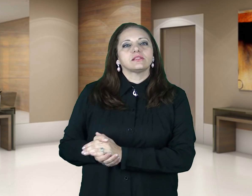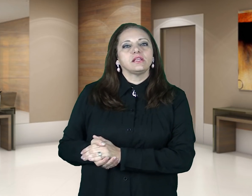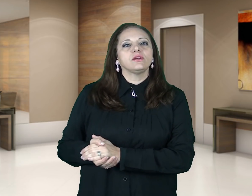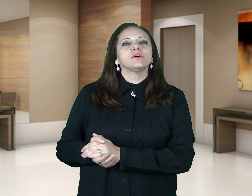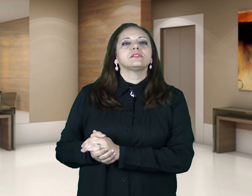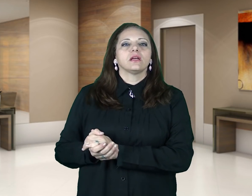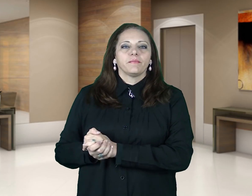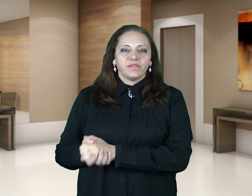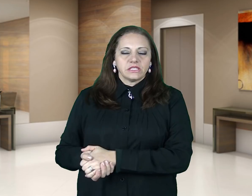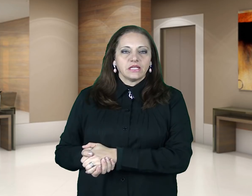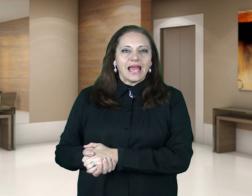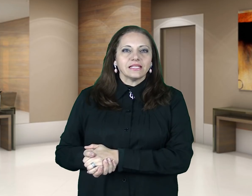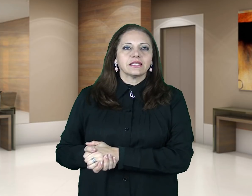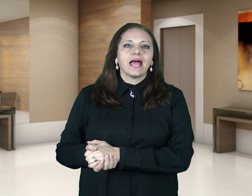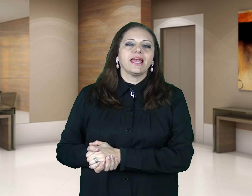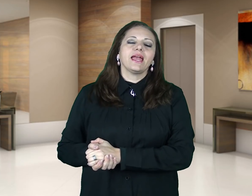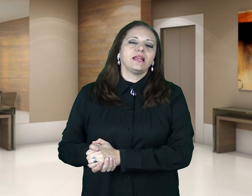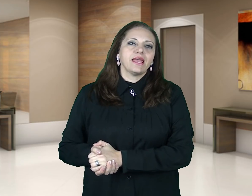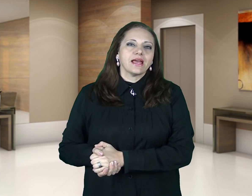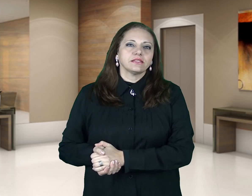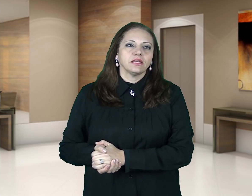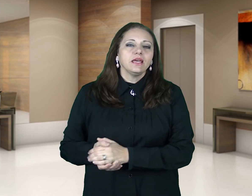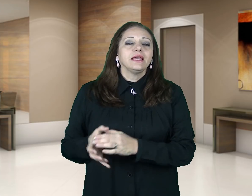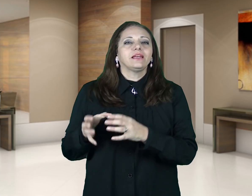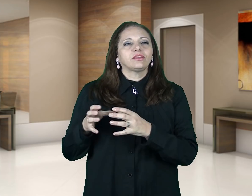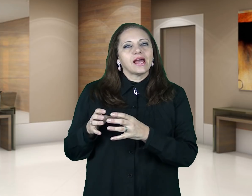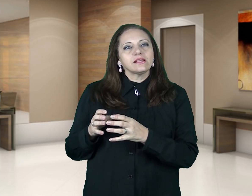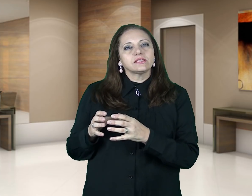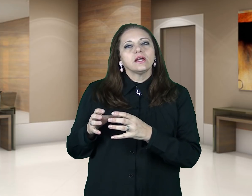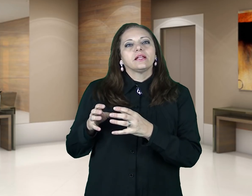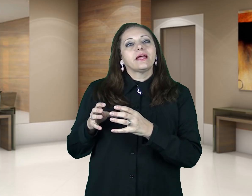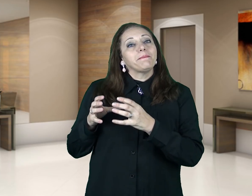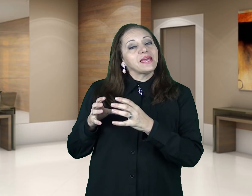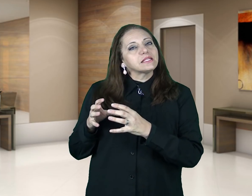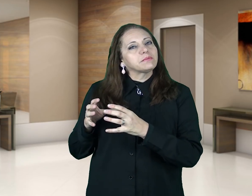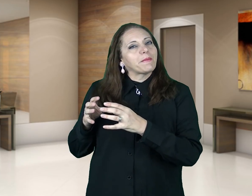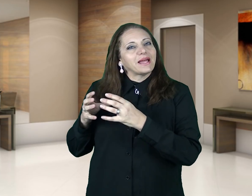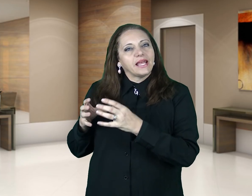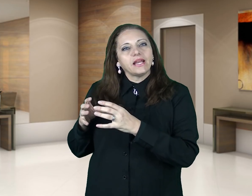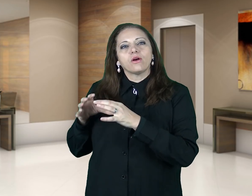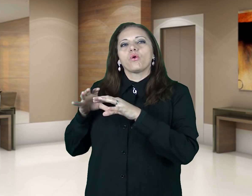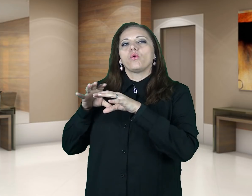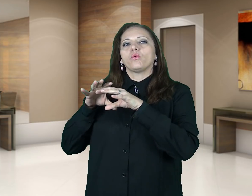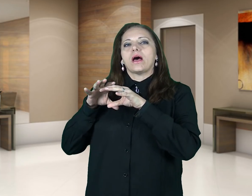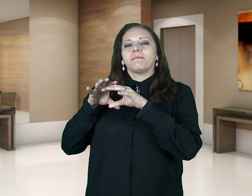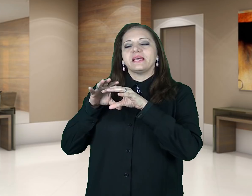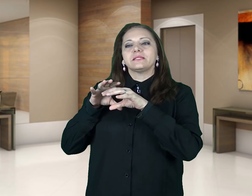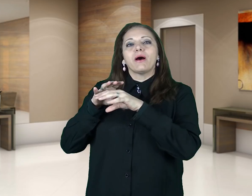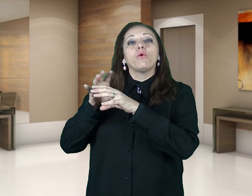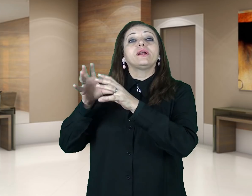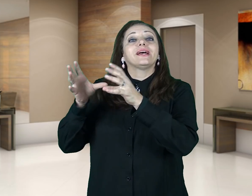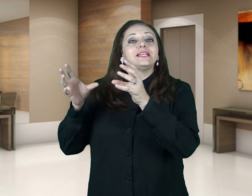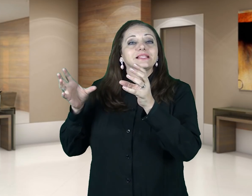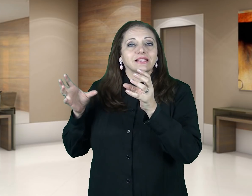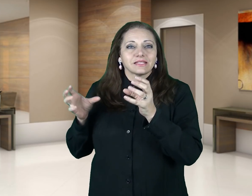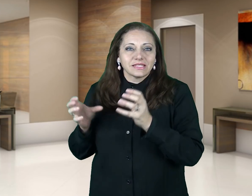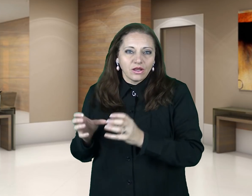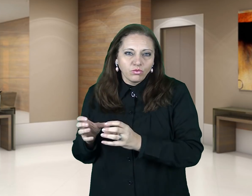das línguas de sinais, a ELS, que traz da mesma maneira, com a mesma